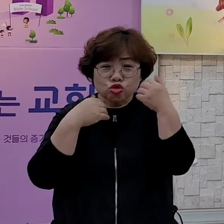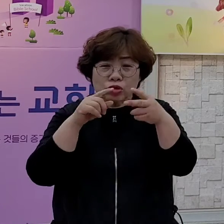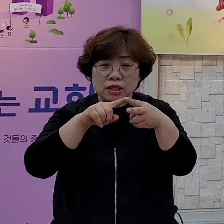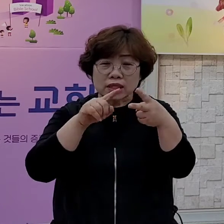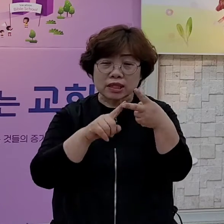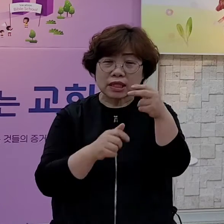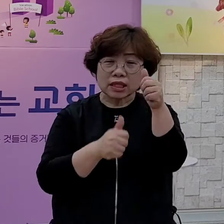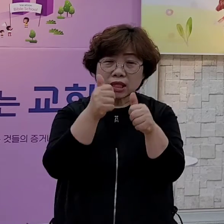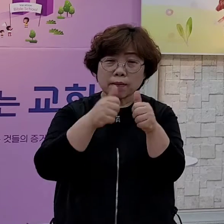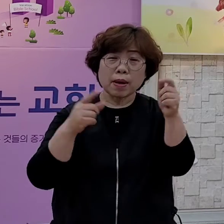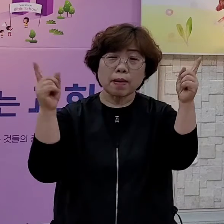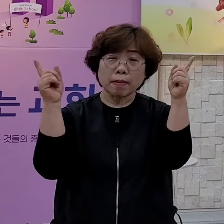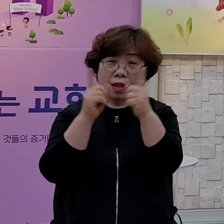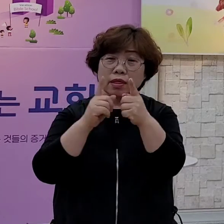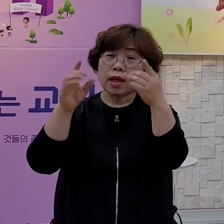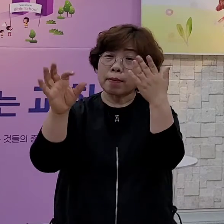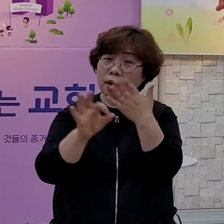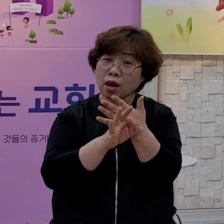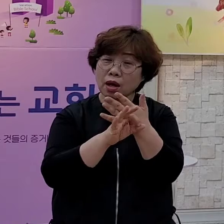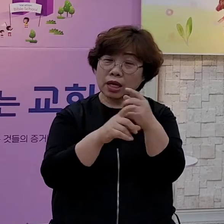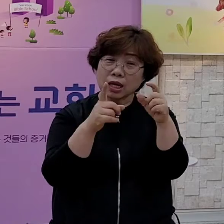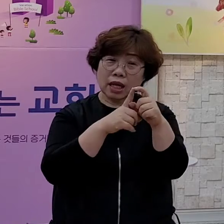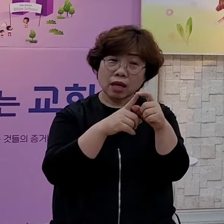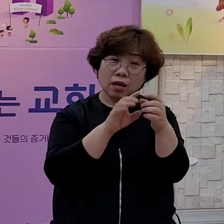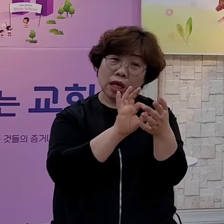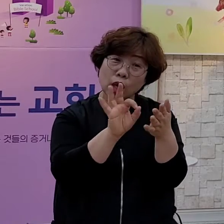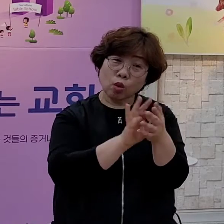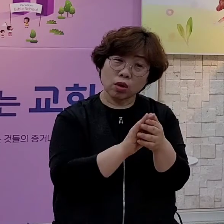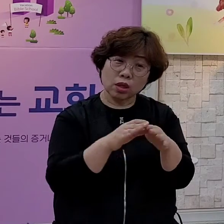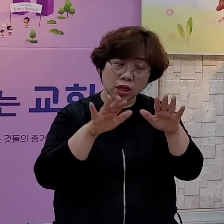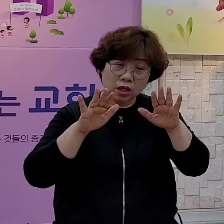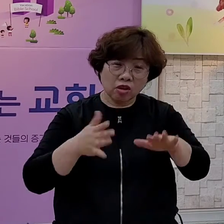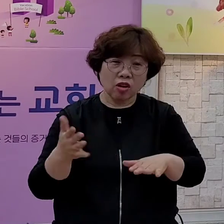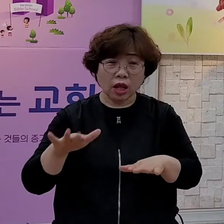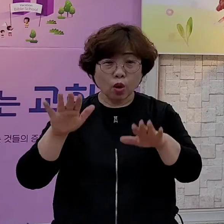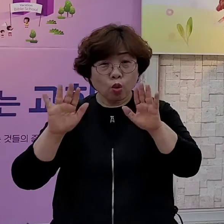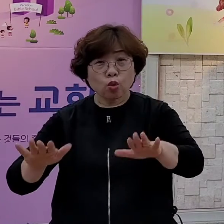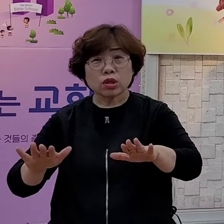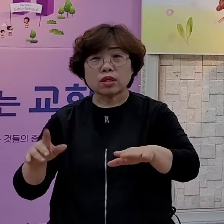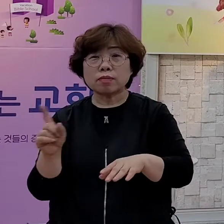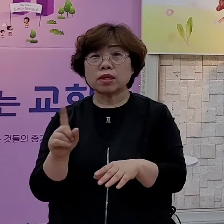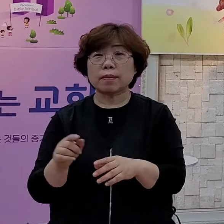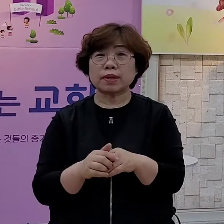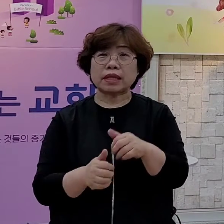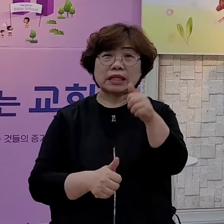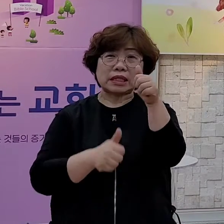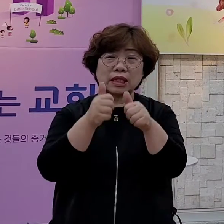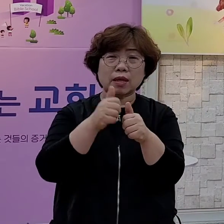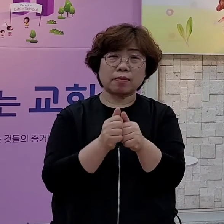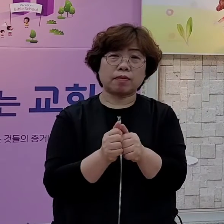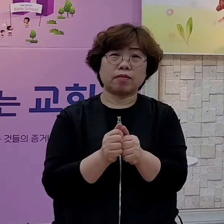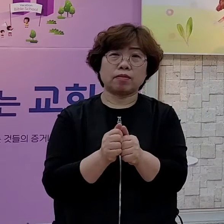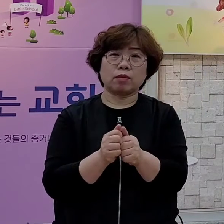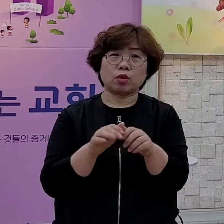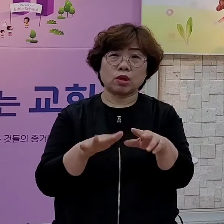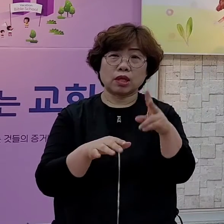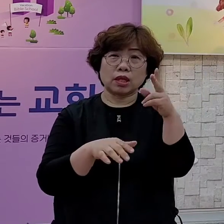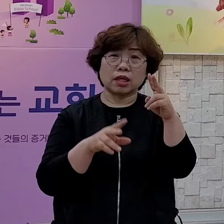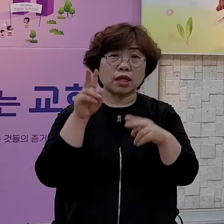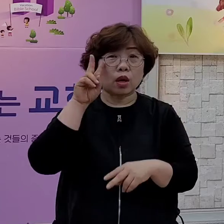불특정 다수예요. 이 시험이 오고 유혹이 오는 데 있어서 어떤 사람에게만 오는 게 아니라 누구에게 올지